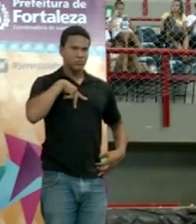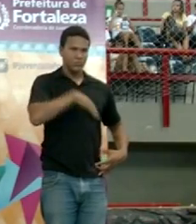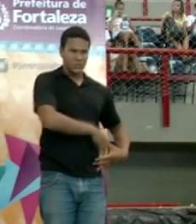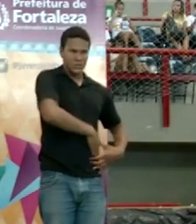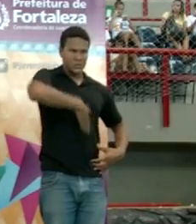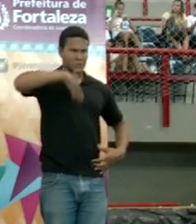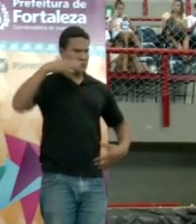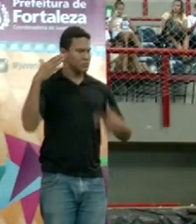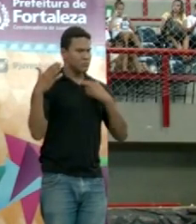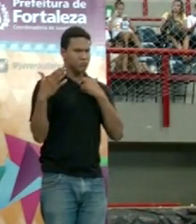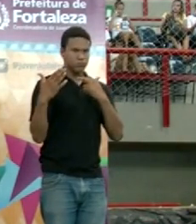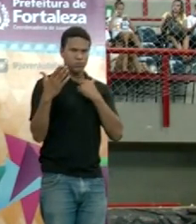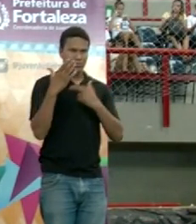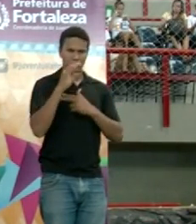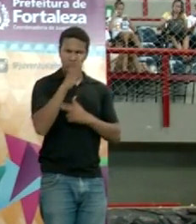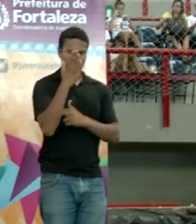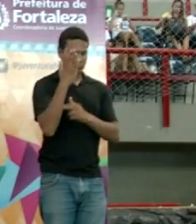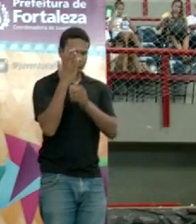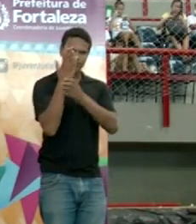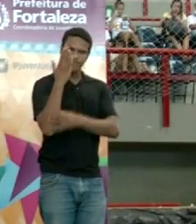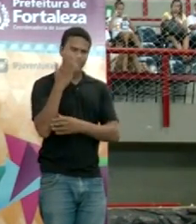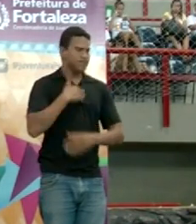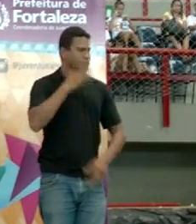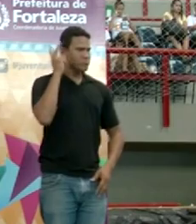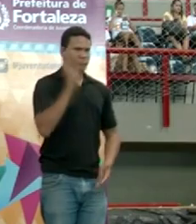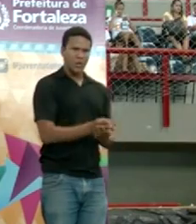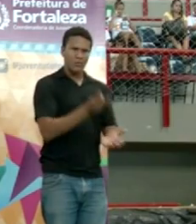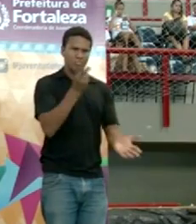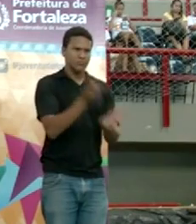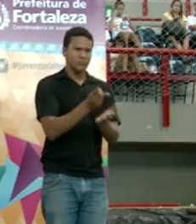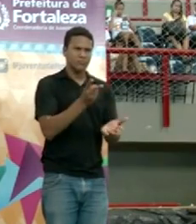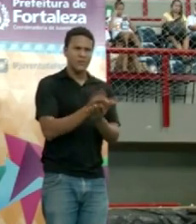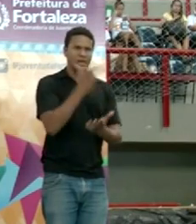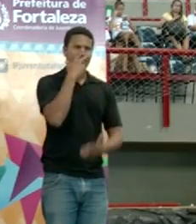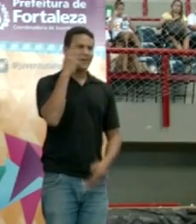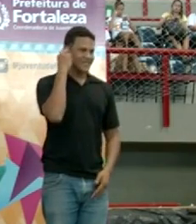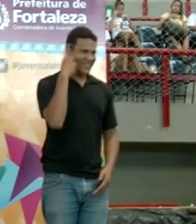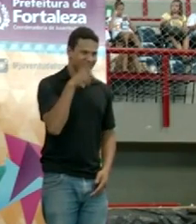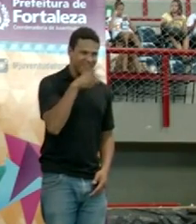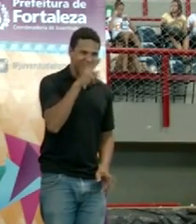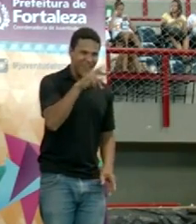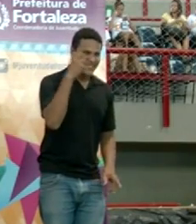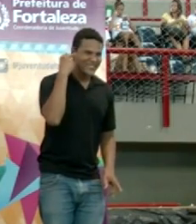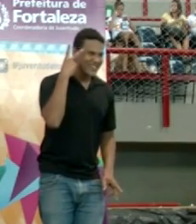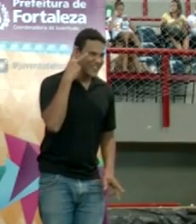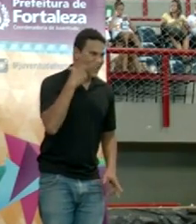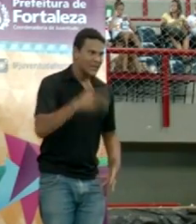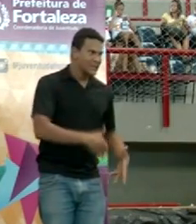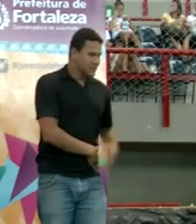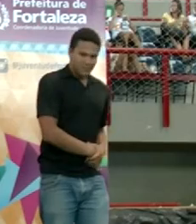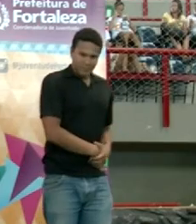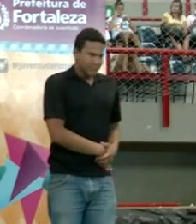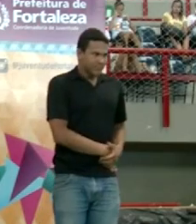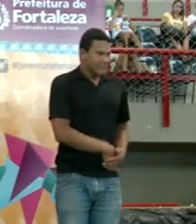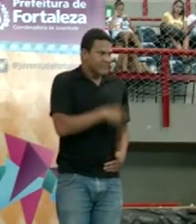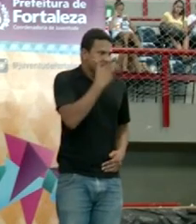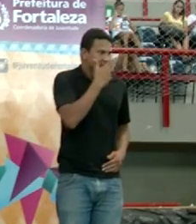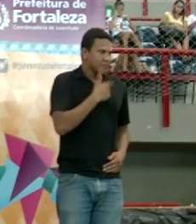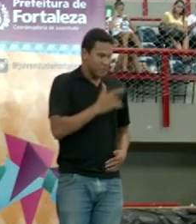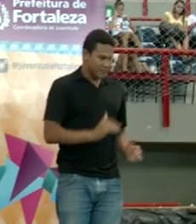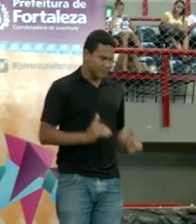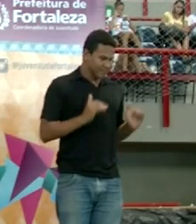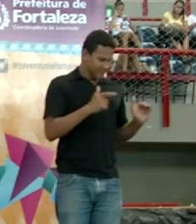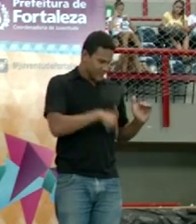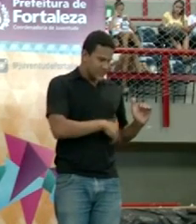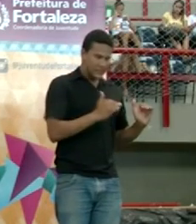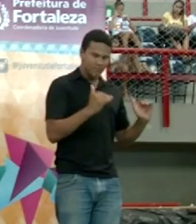perder essa espada quando? Nunca. Ele fica com essa espada para sempre. É tipo seu celular hoje. Você tem quase uma relação de nobreza com o